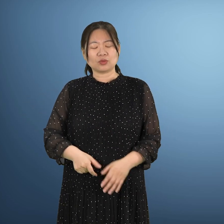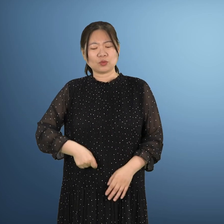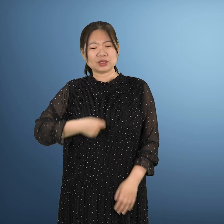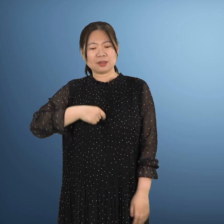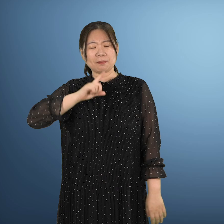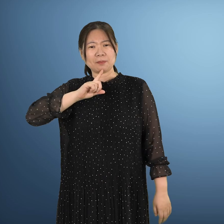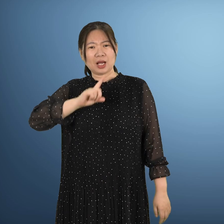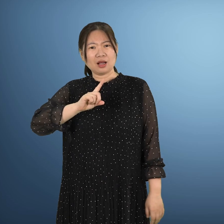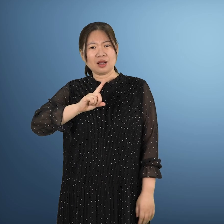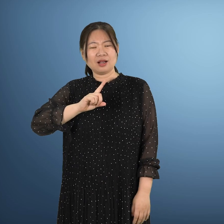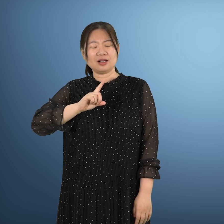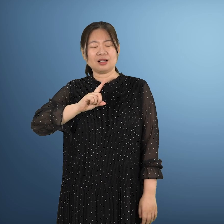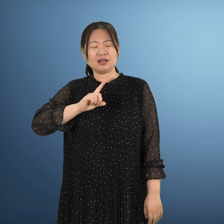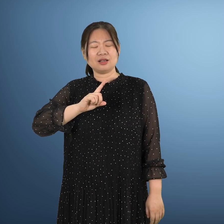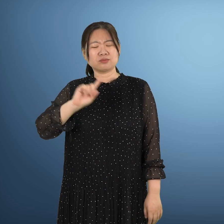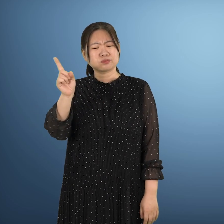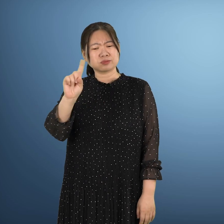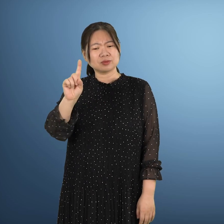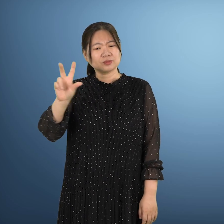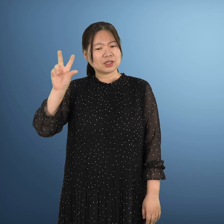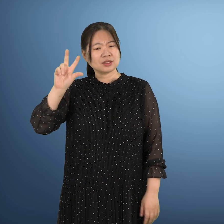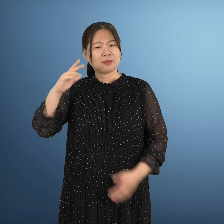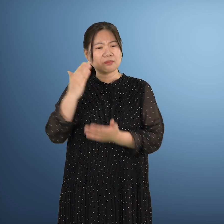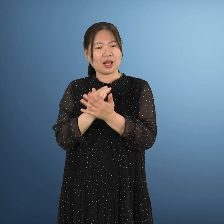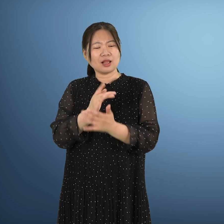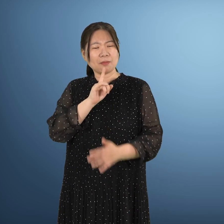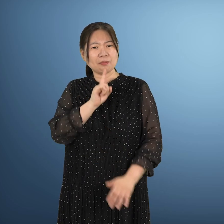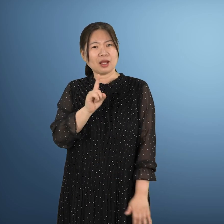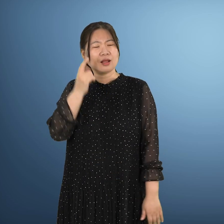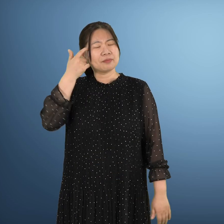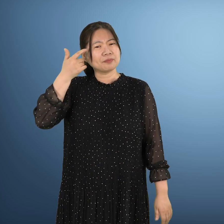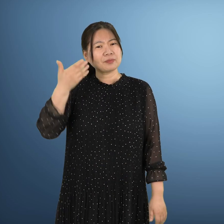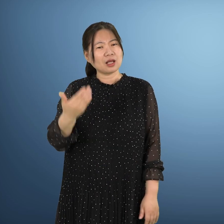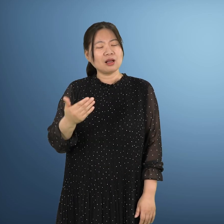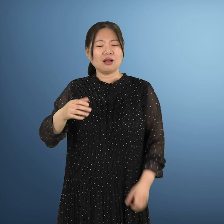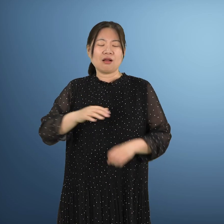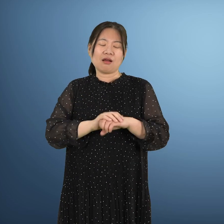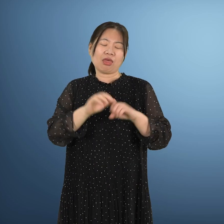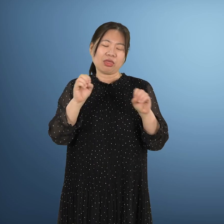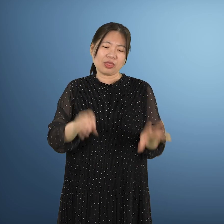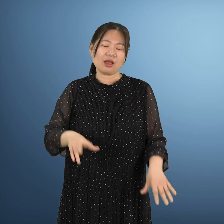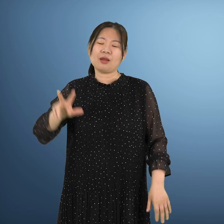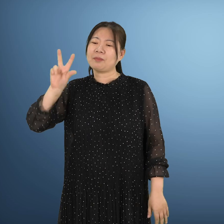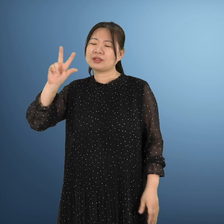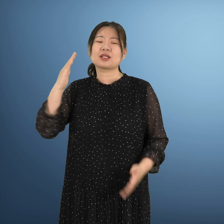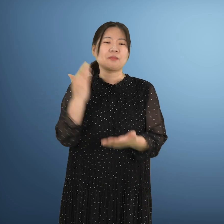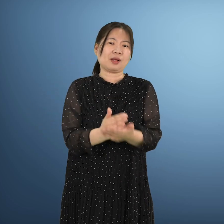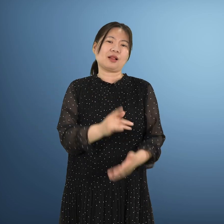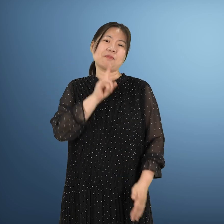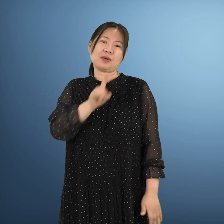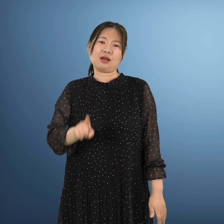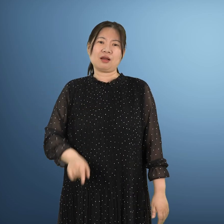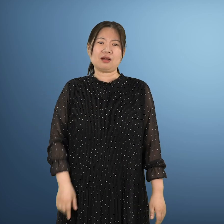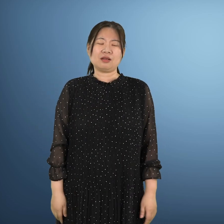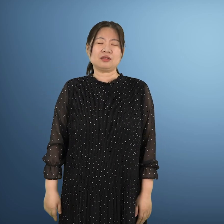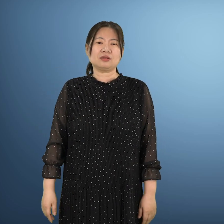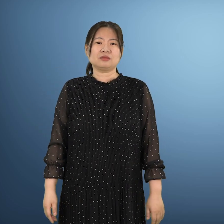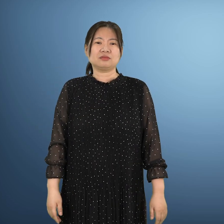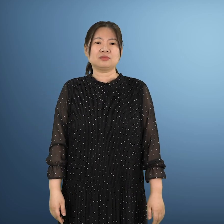사실상 무슨 맹세를 하지 말라는 말입니까? 헛된 맹세를 하지 말라는 말이에요.